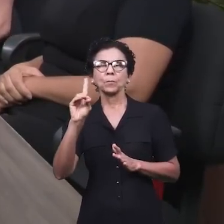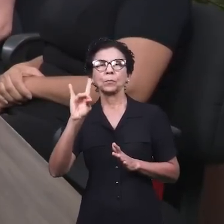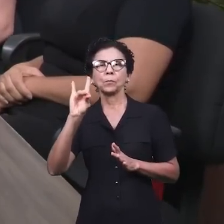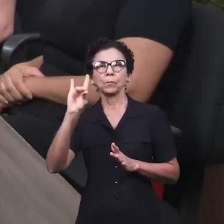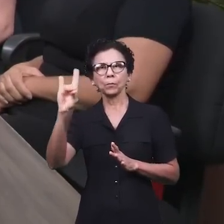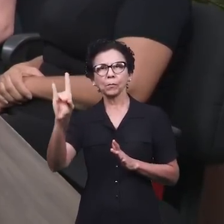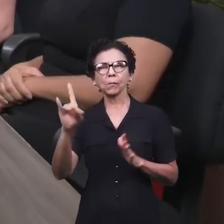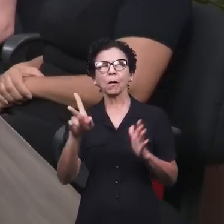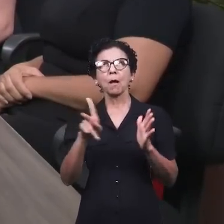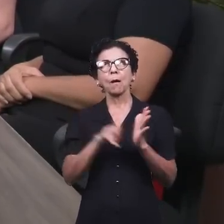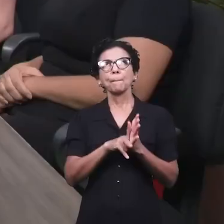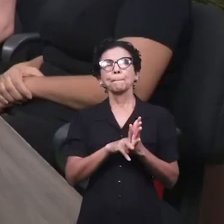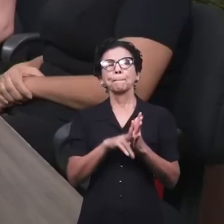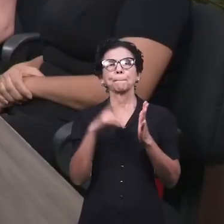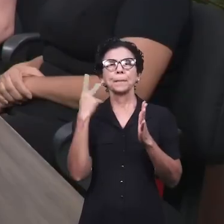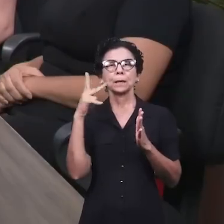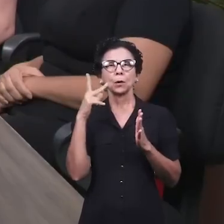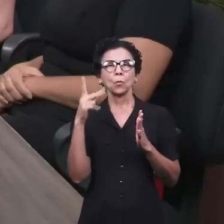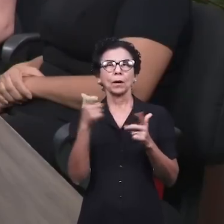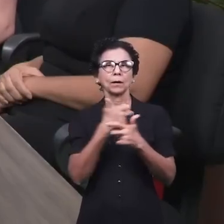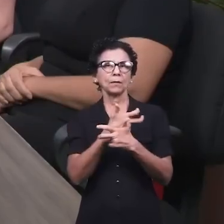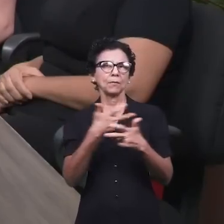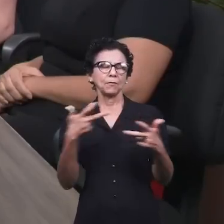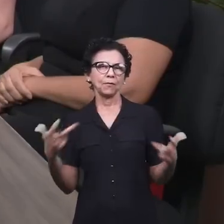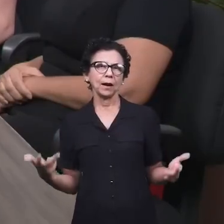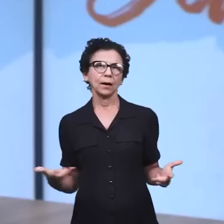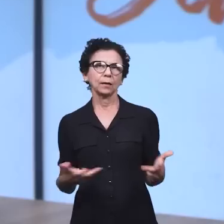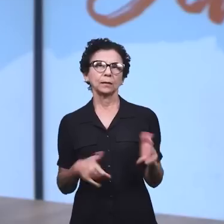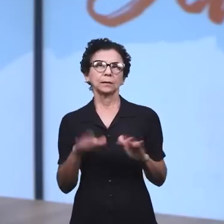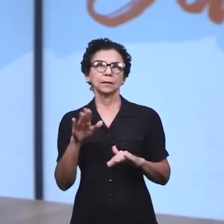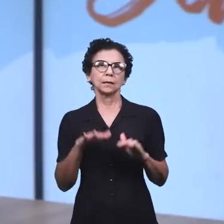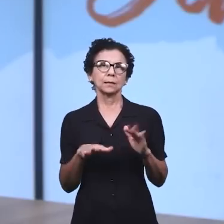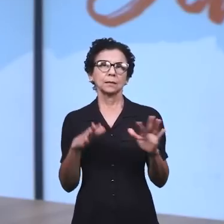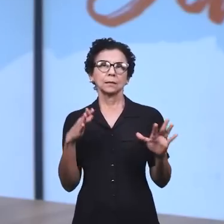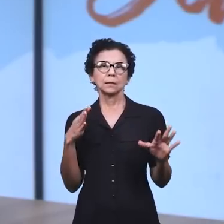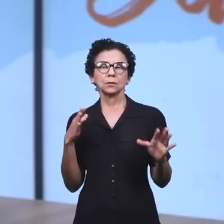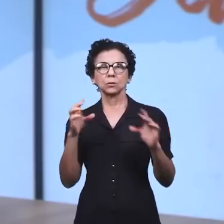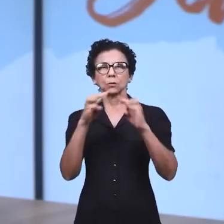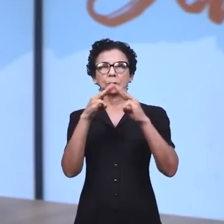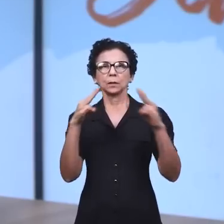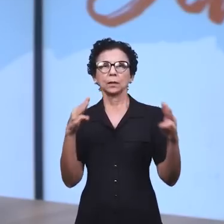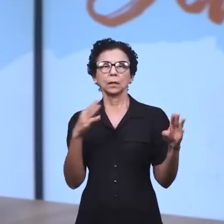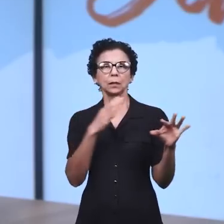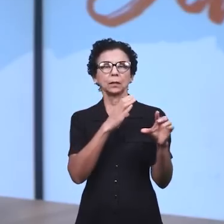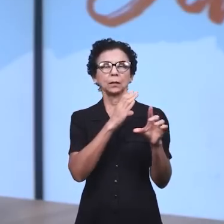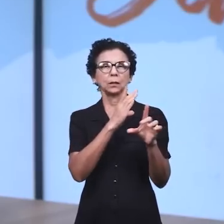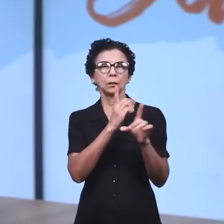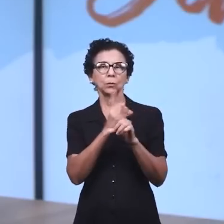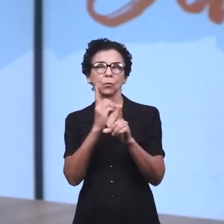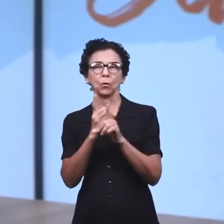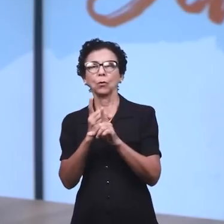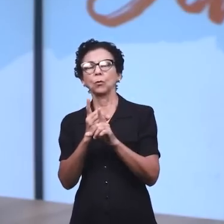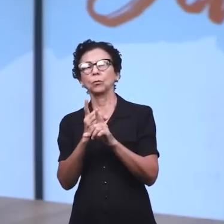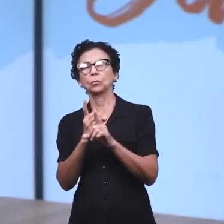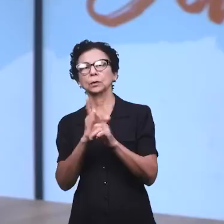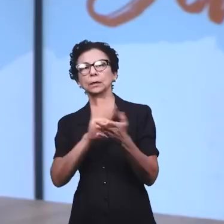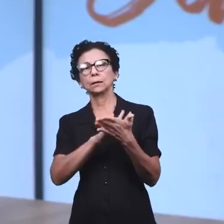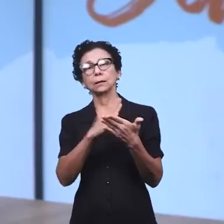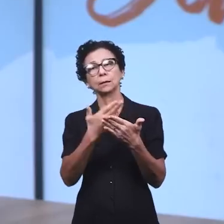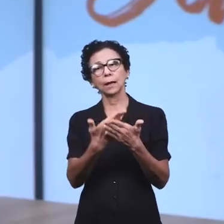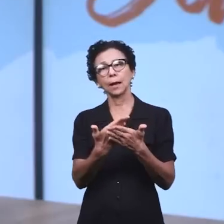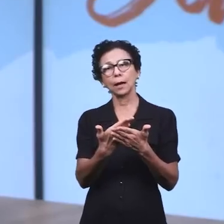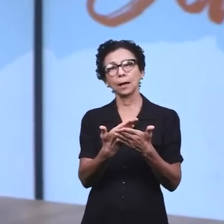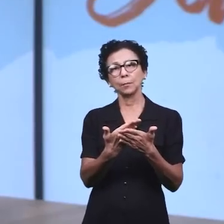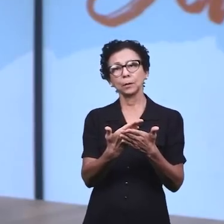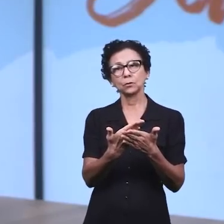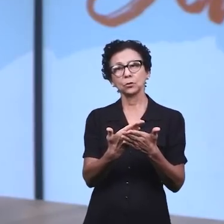seu e às vezes a gente até compartilha, né? Encontra com esses irmãos no Manaim e fica compartilhando os sinais, que lá quer dizer uma coisa e